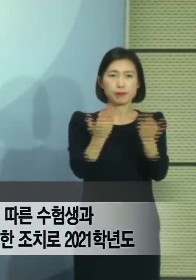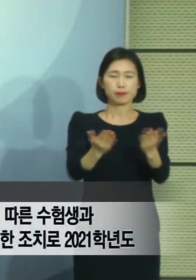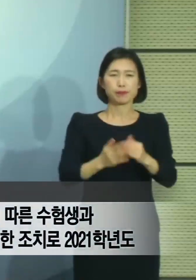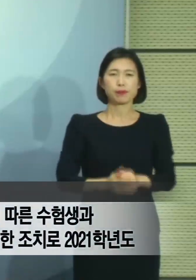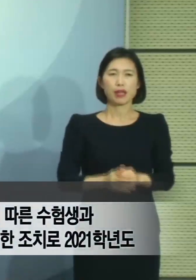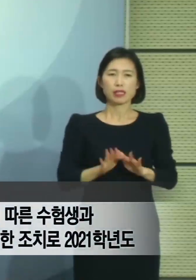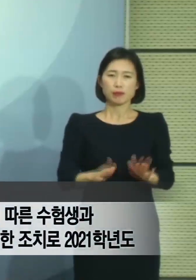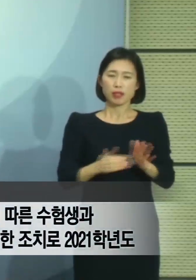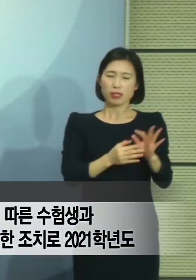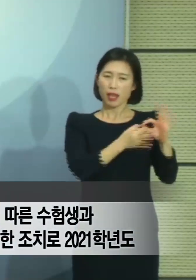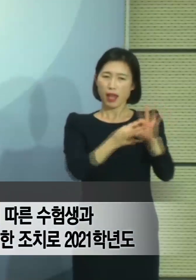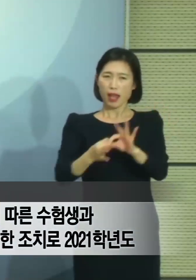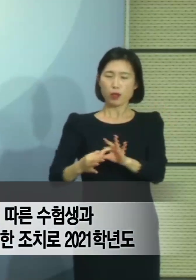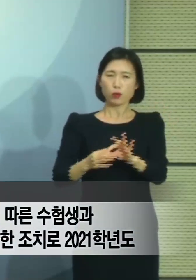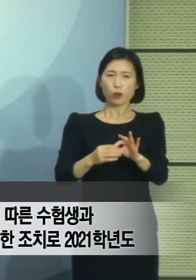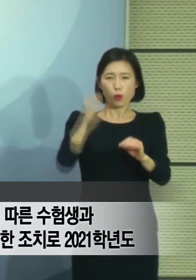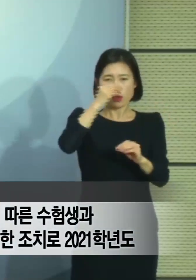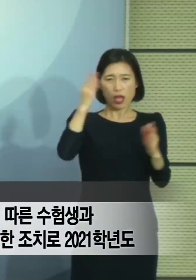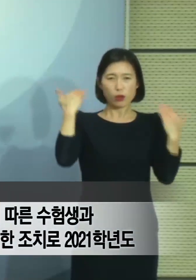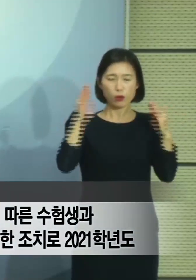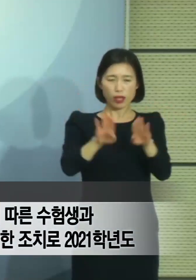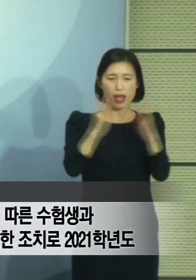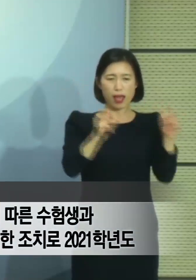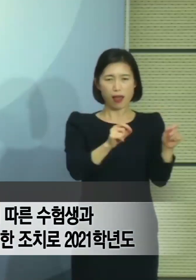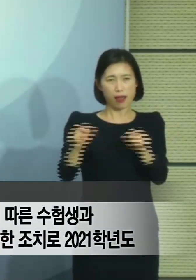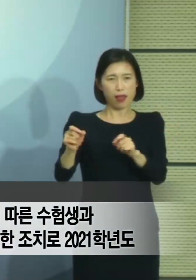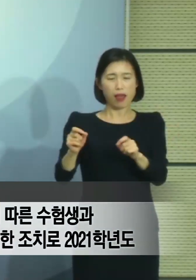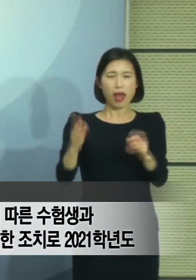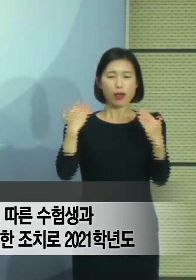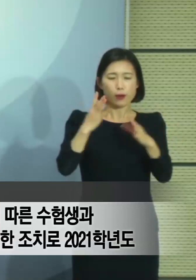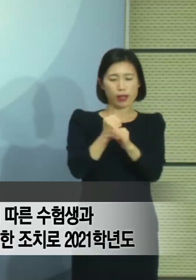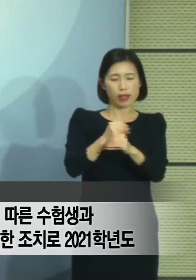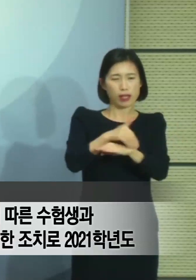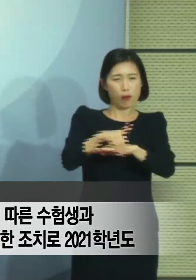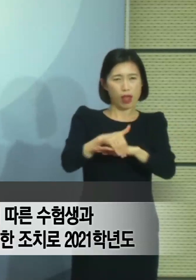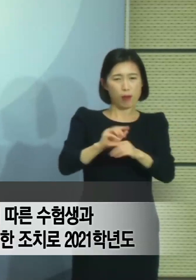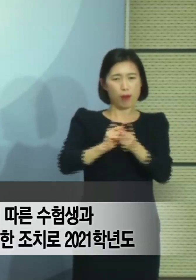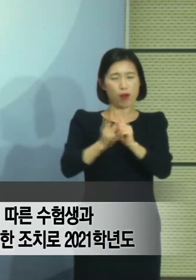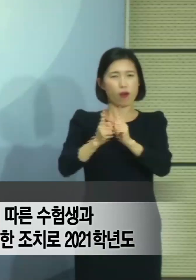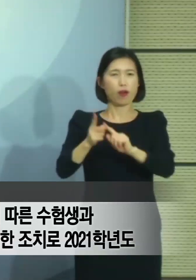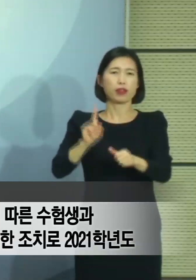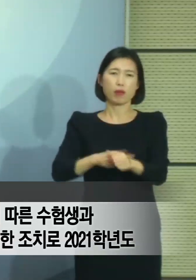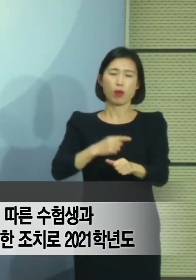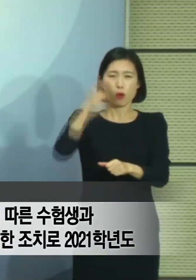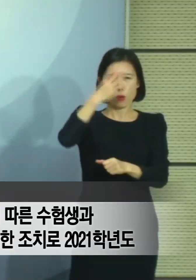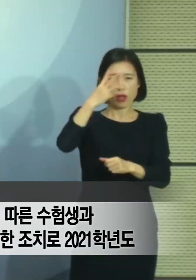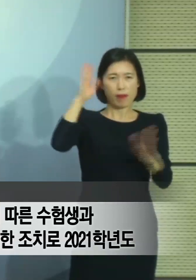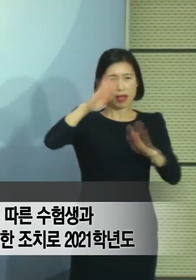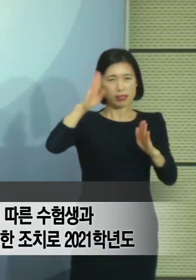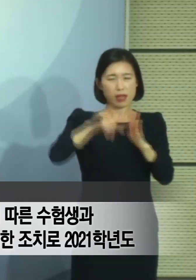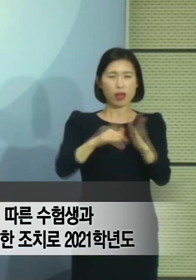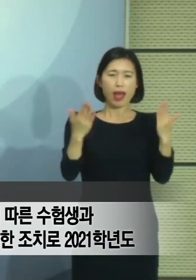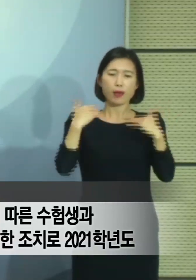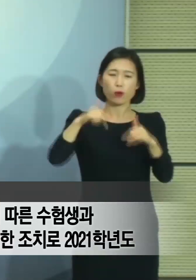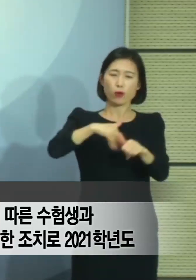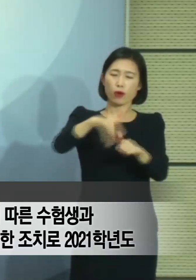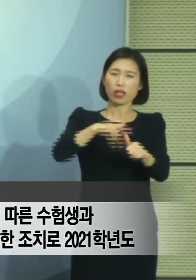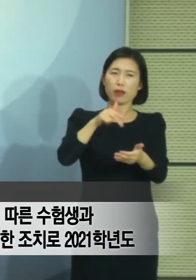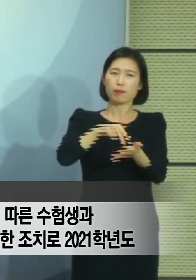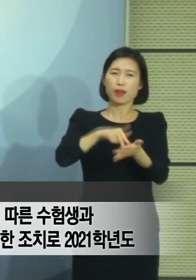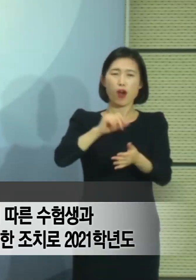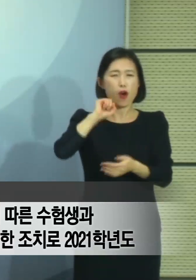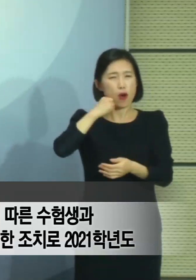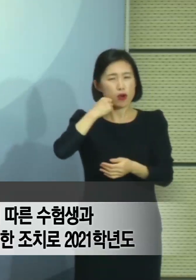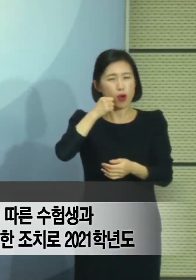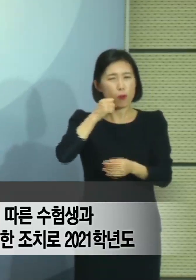장기간의 고교 개학 연기 와 학사일정 변경에 따른 수험생과 교육 현장의 어려움을 완화하기 위한